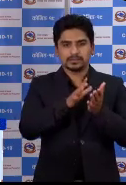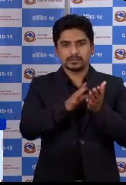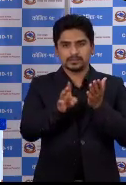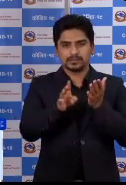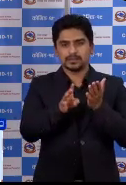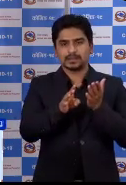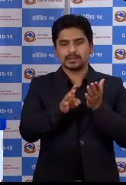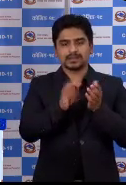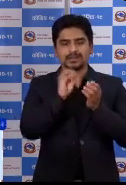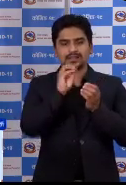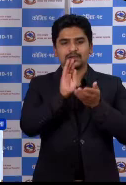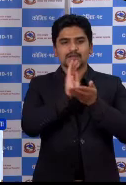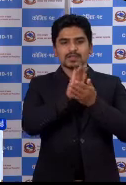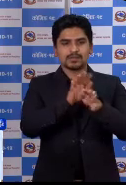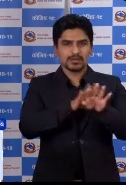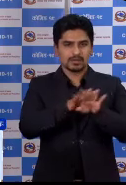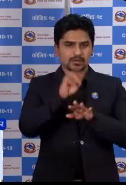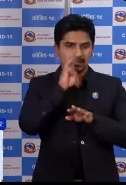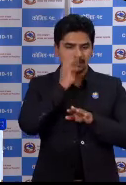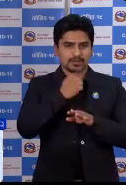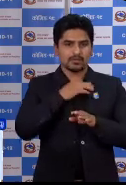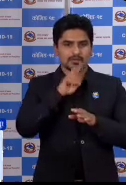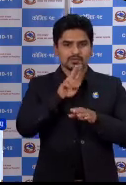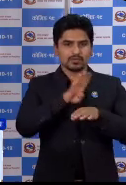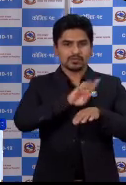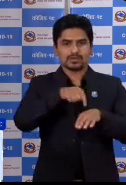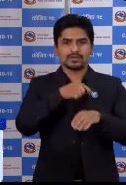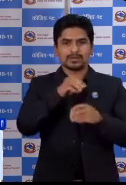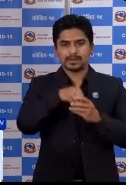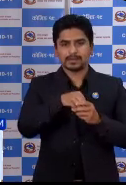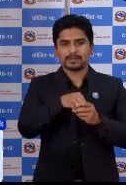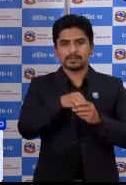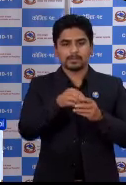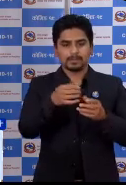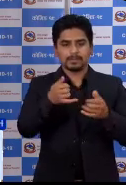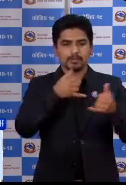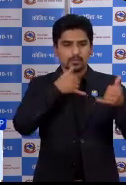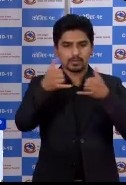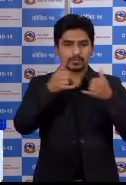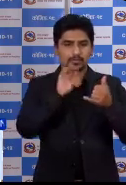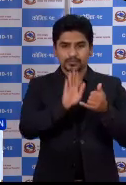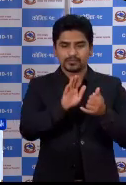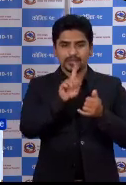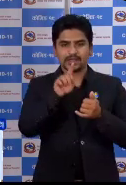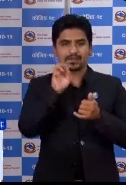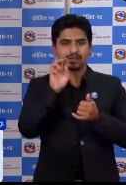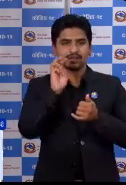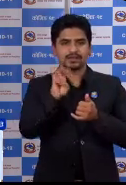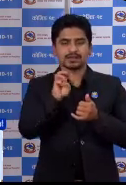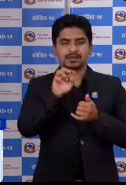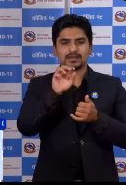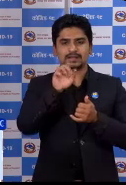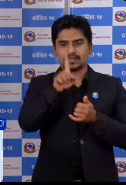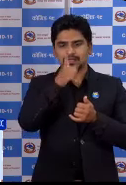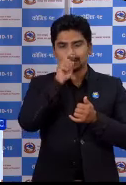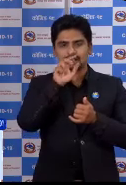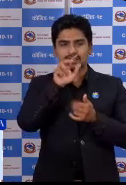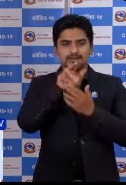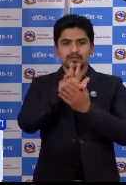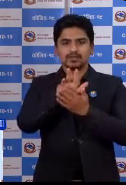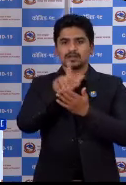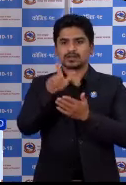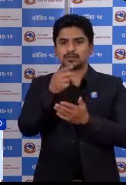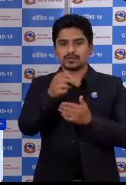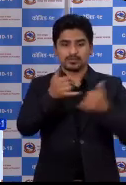दिएका सेवाहरूमा हाम्रा गत 24 घण्टामा रिसिभ भएका कलहरू 1197